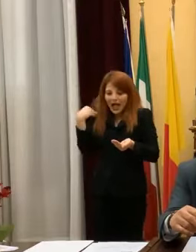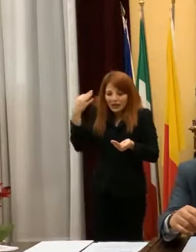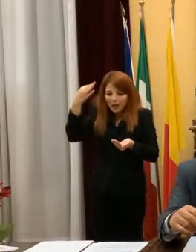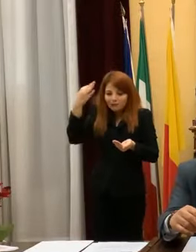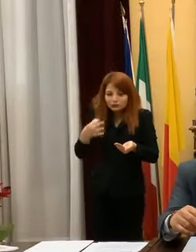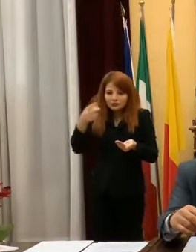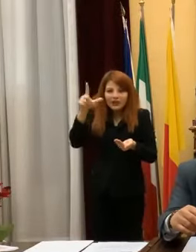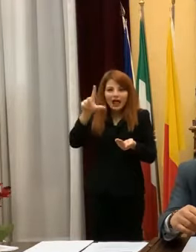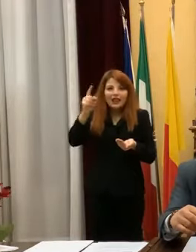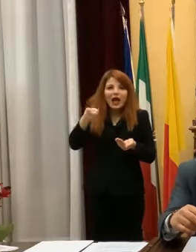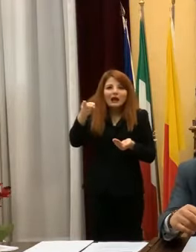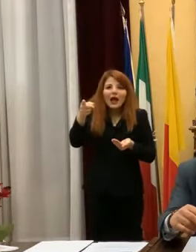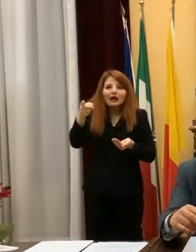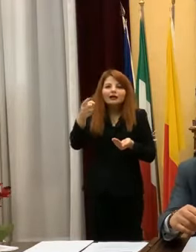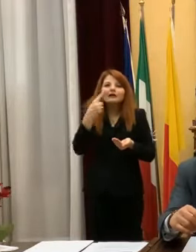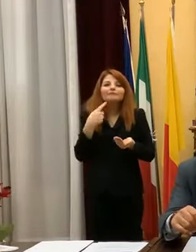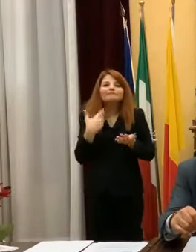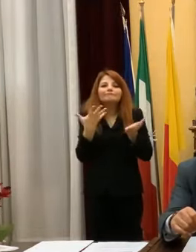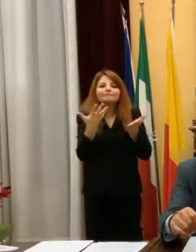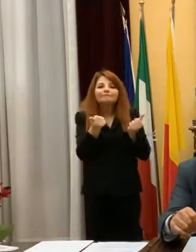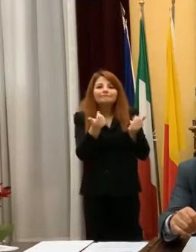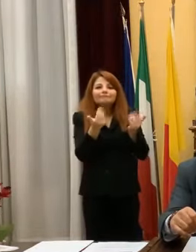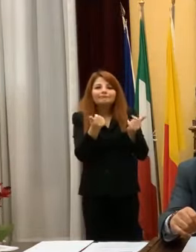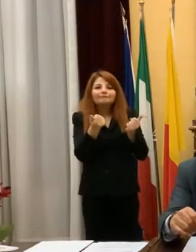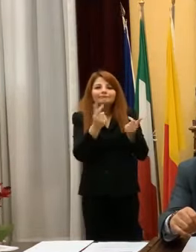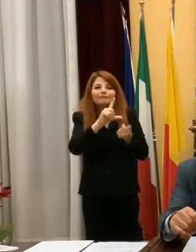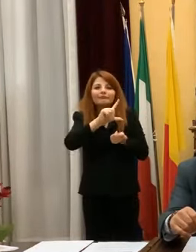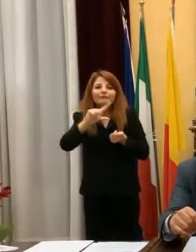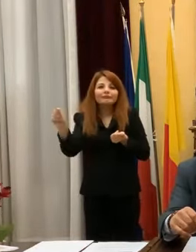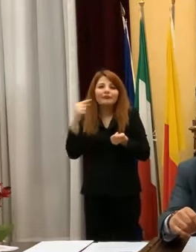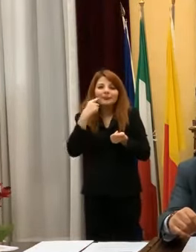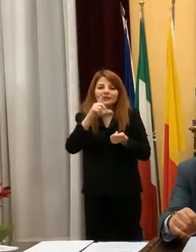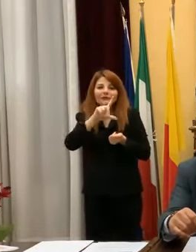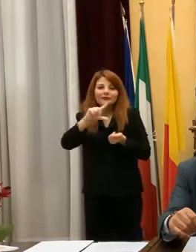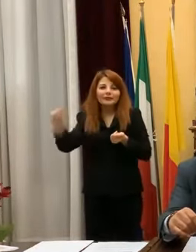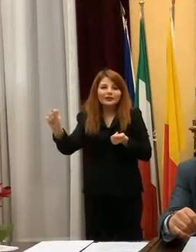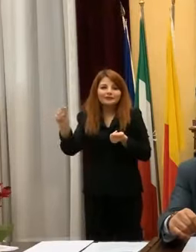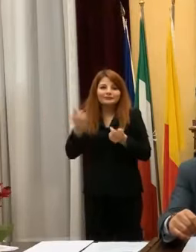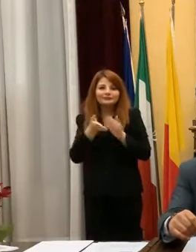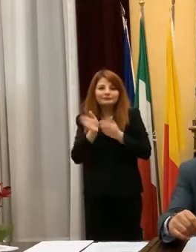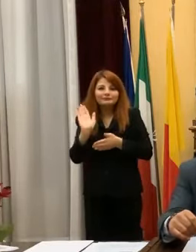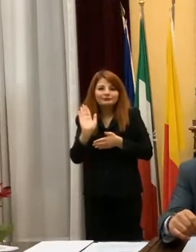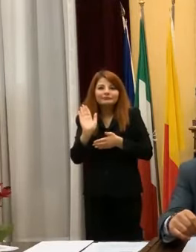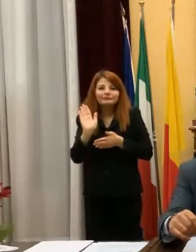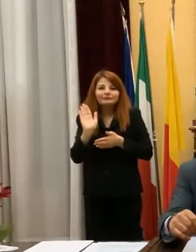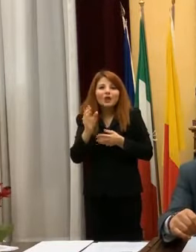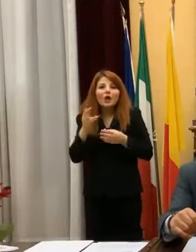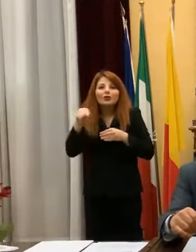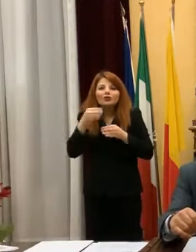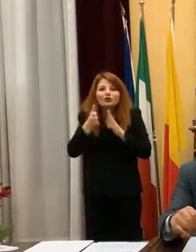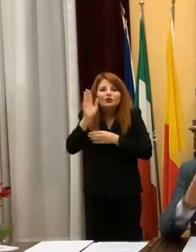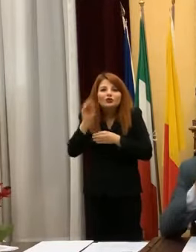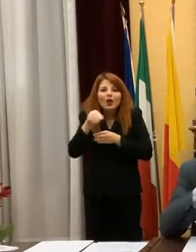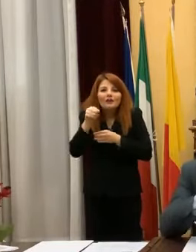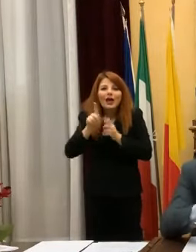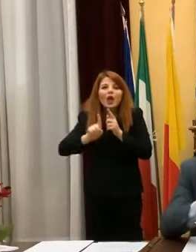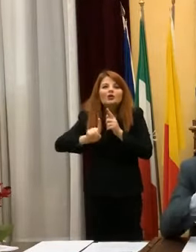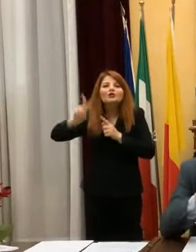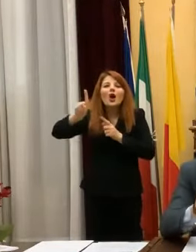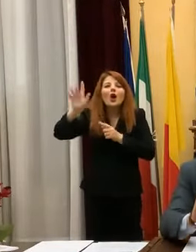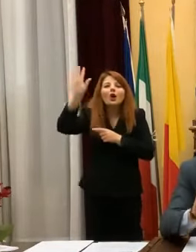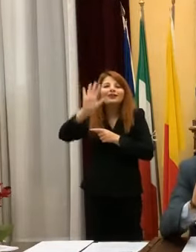ci ha salutato, se n'è andato da Messina ed oggi dirige presidi ospedalieri al nord.